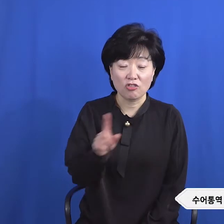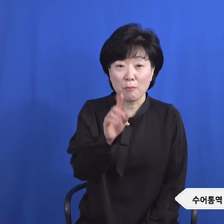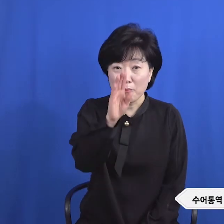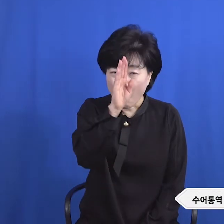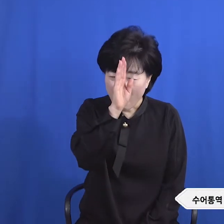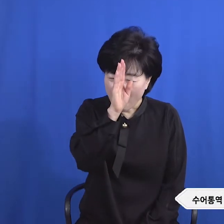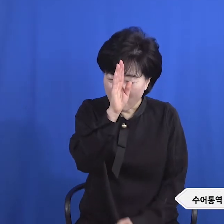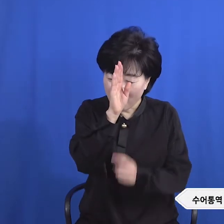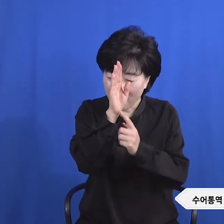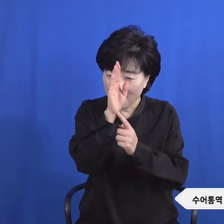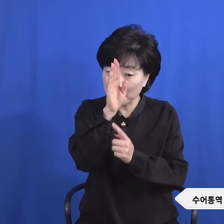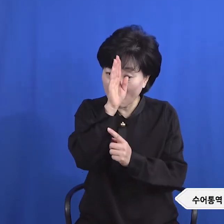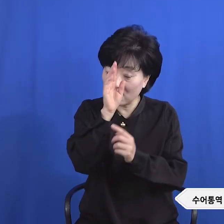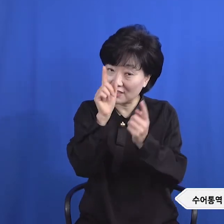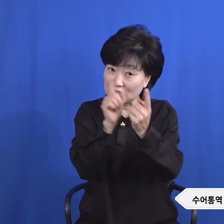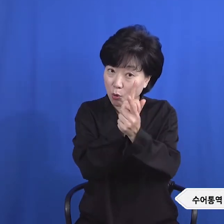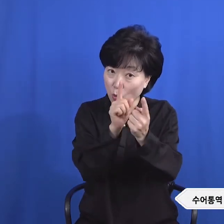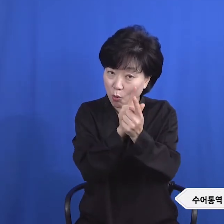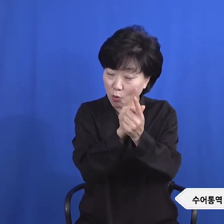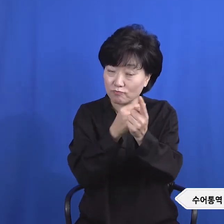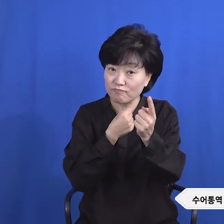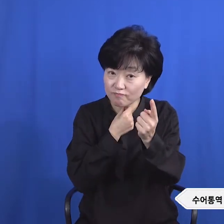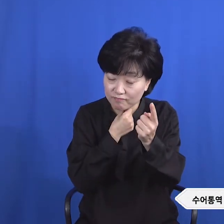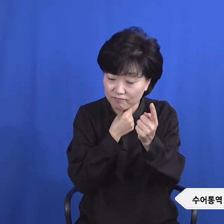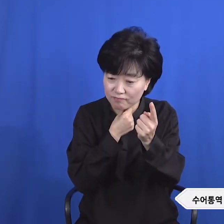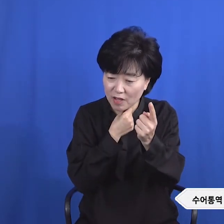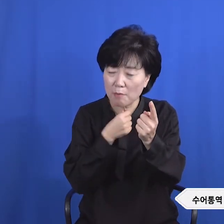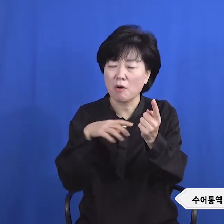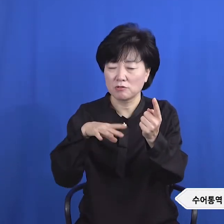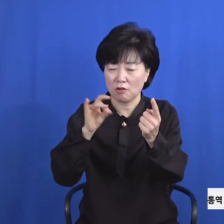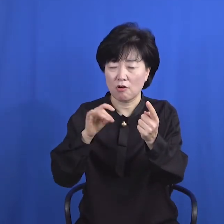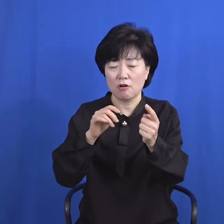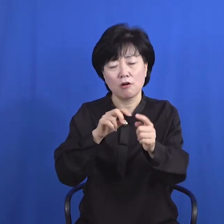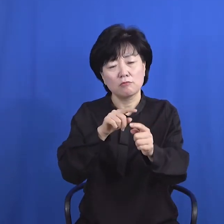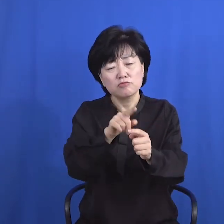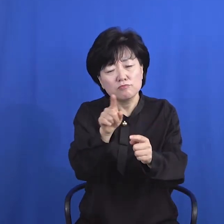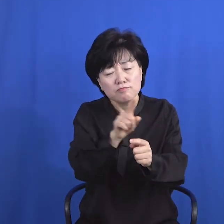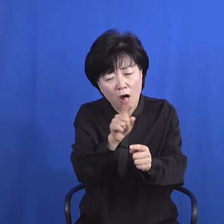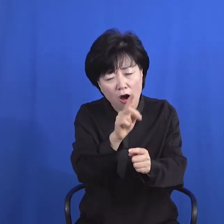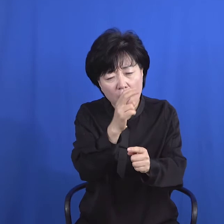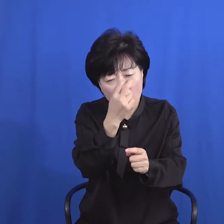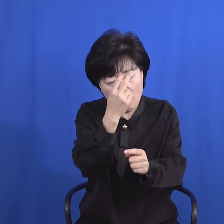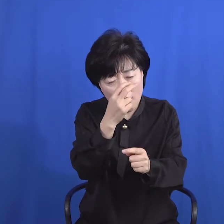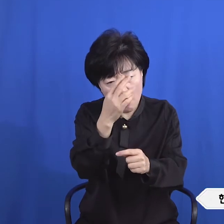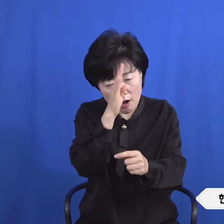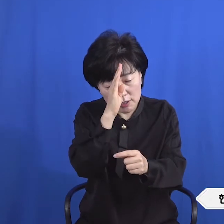어떤 병이든지 병을 치료하려면 먼저 진단을 잘해야 합니다.